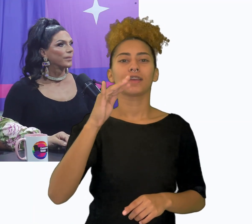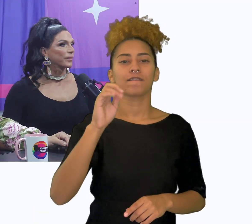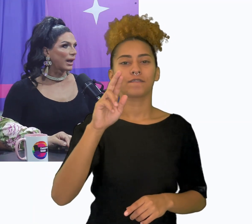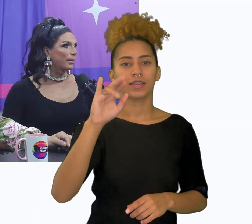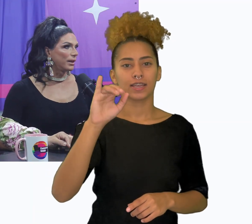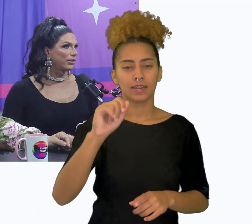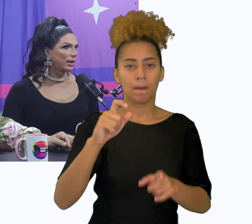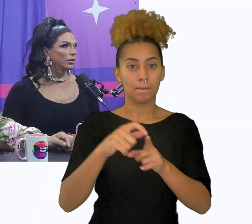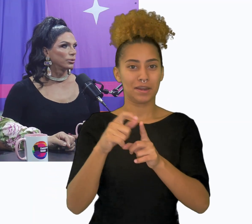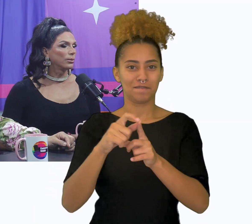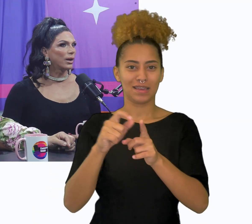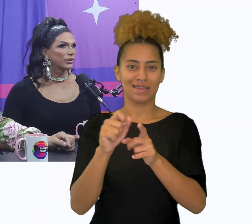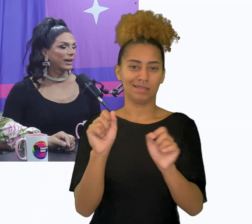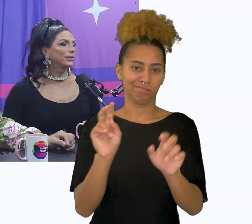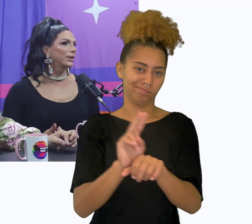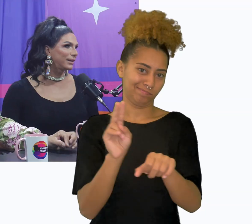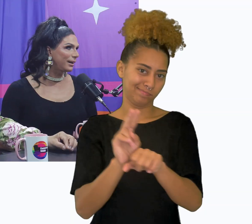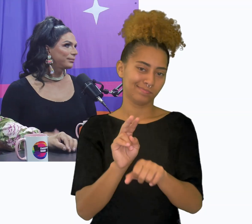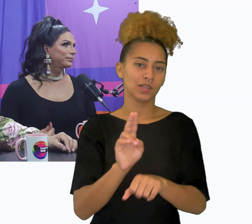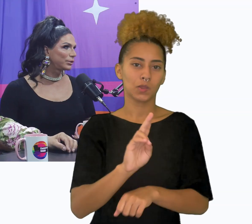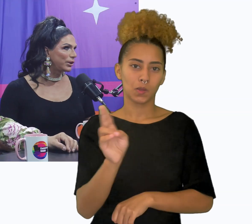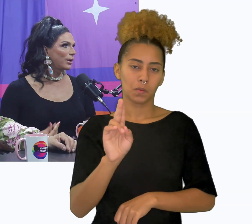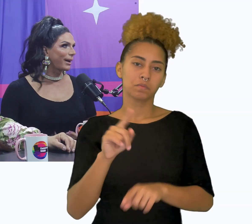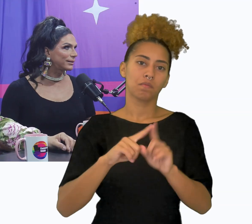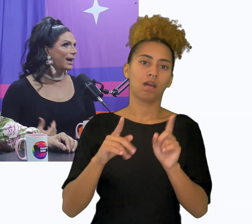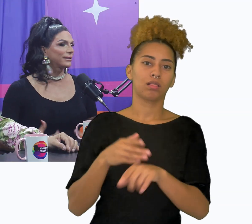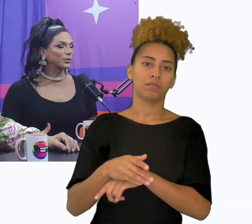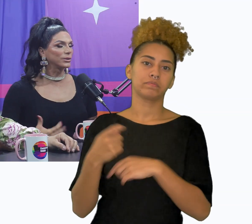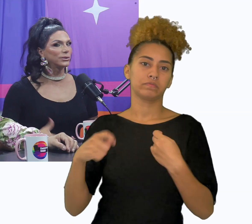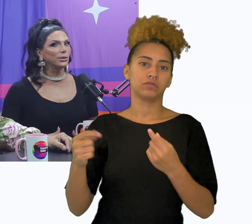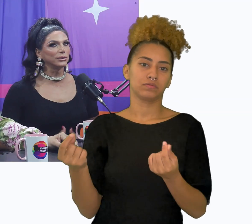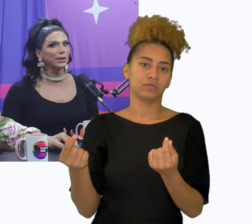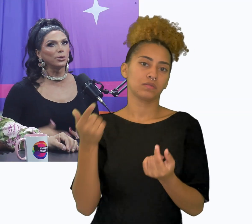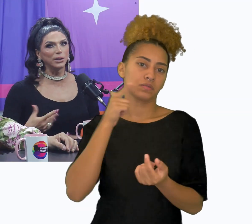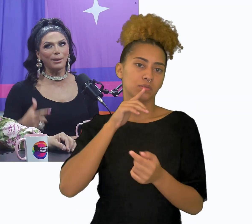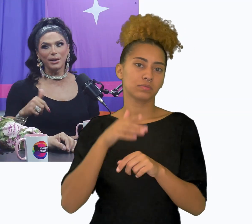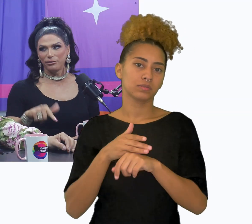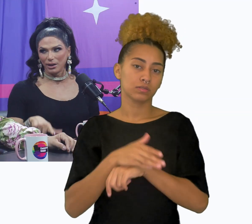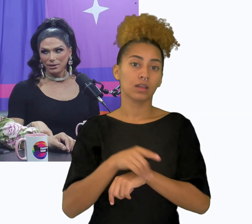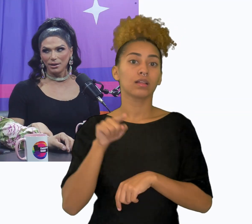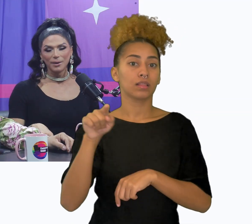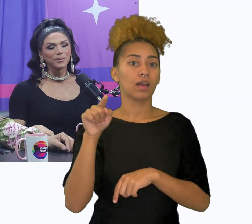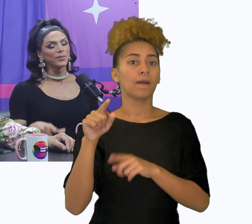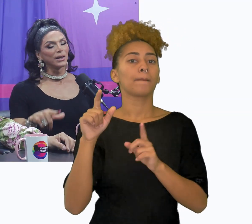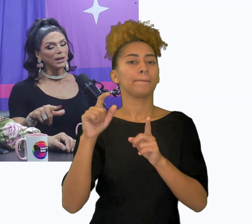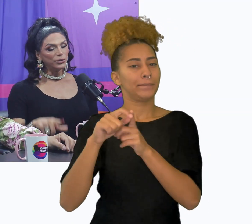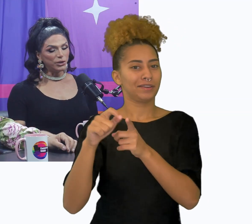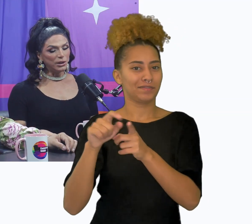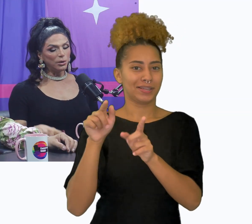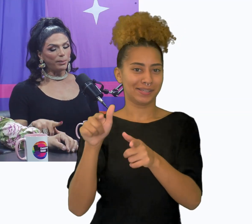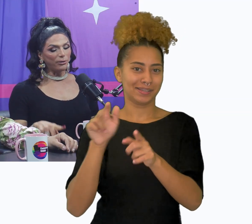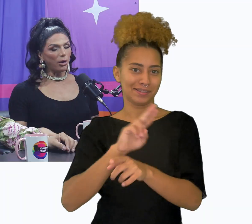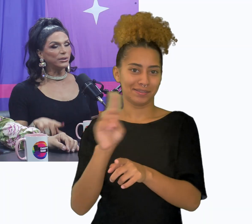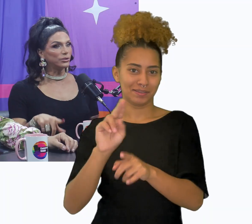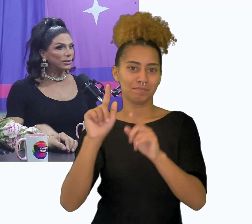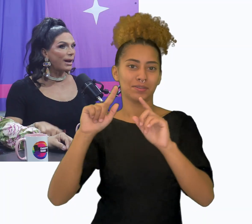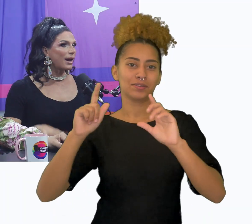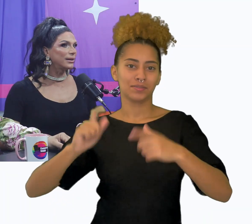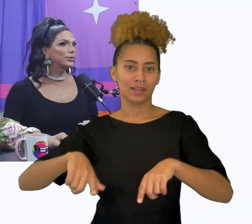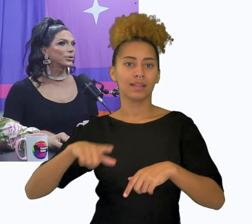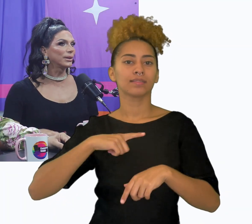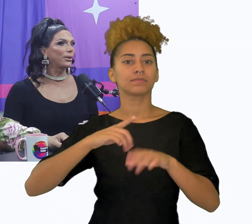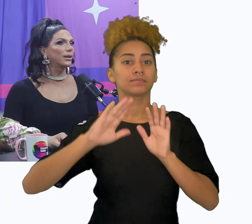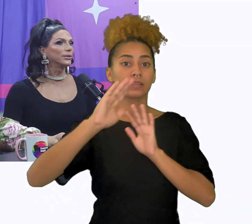de uma boate. A Periferia era o nome de uma boate, aí que eu tinha que ter dinheiro pra entrar, essas coisas todas, né? Inclusive a Periferia tinham performances